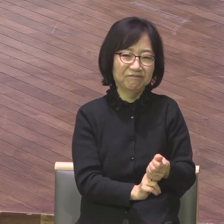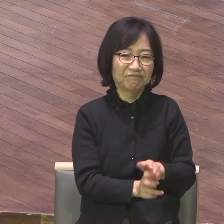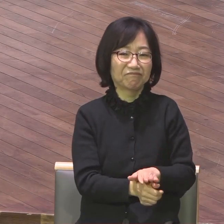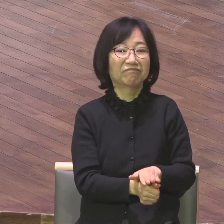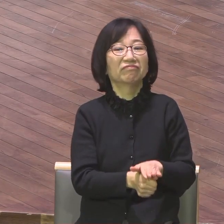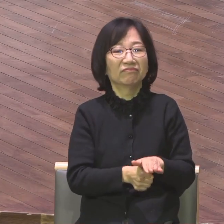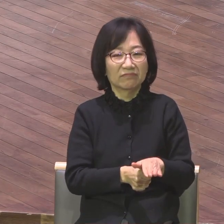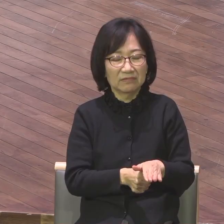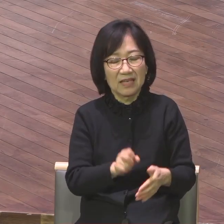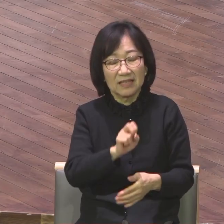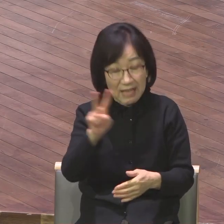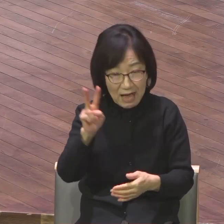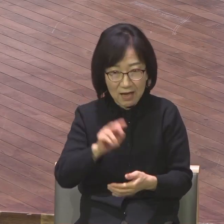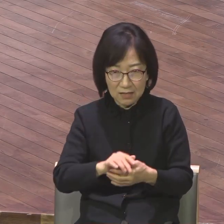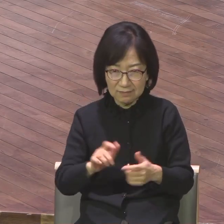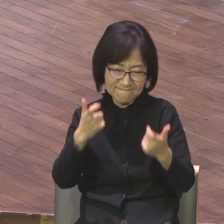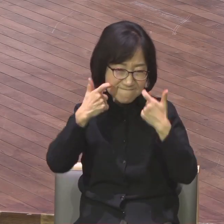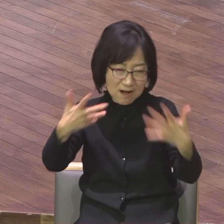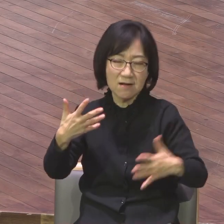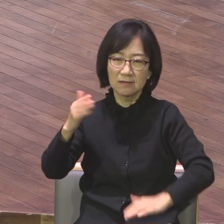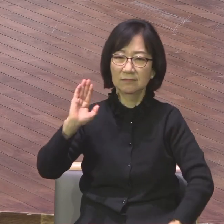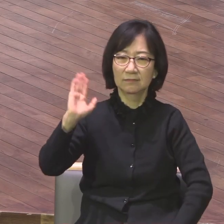강력하게 말해요.